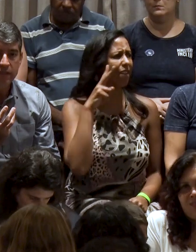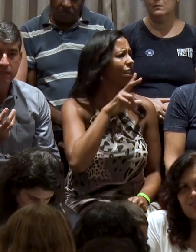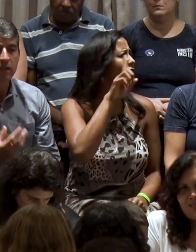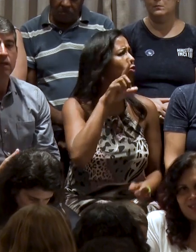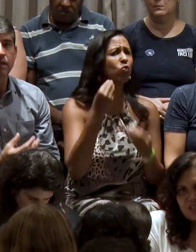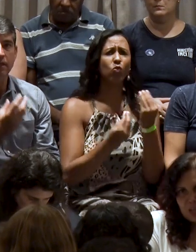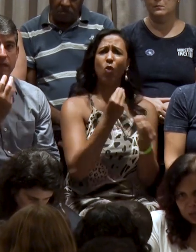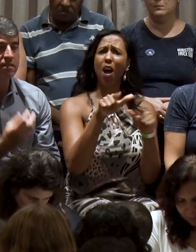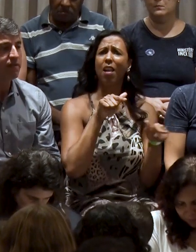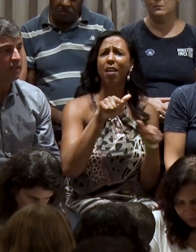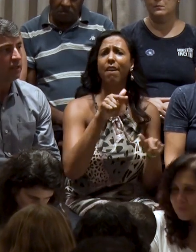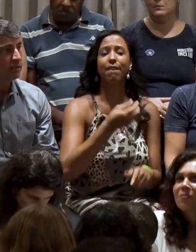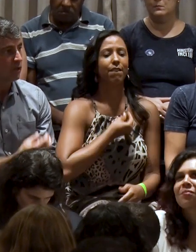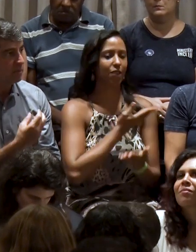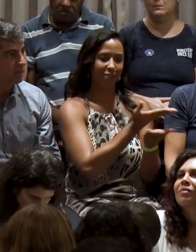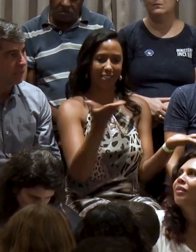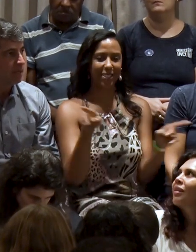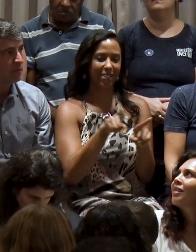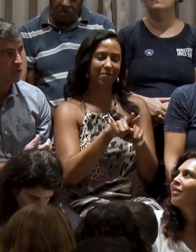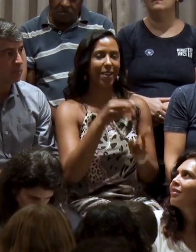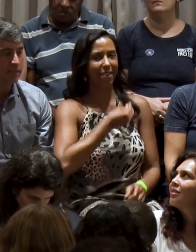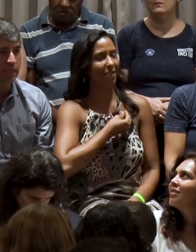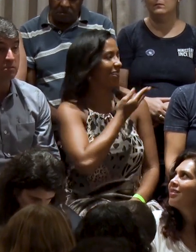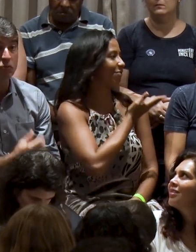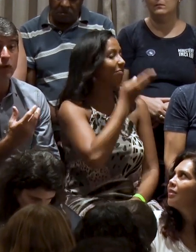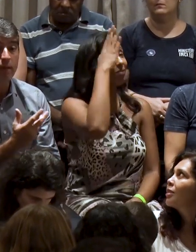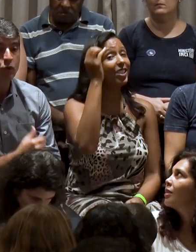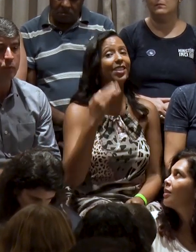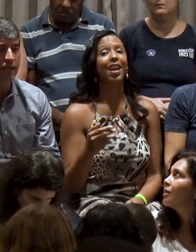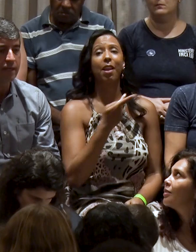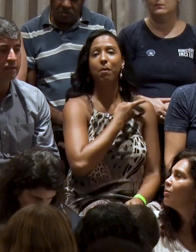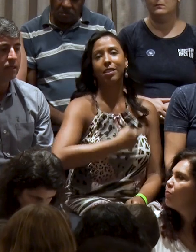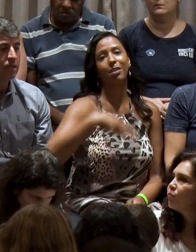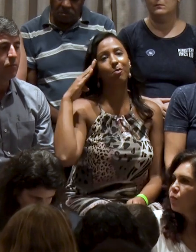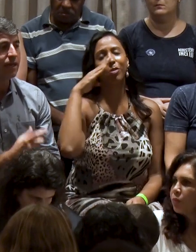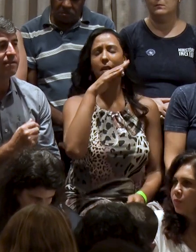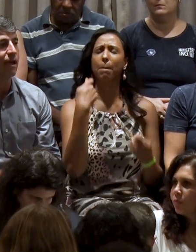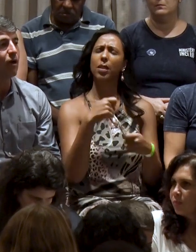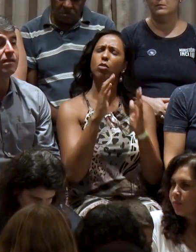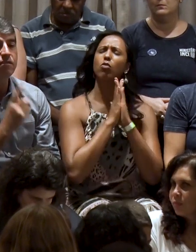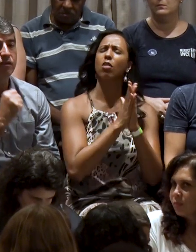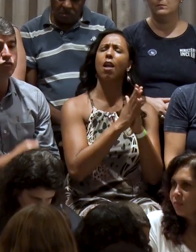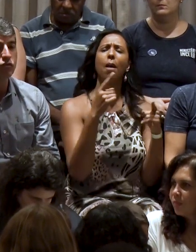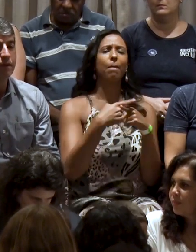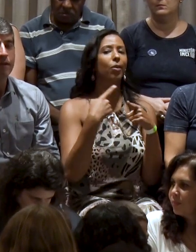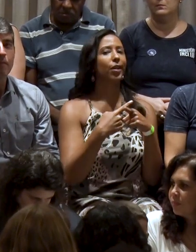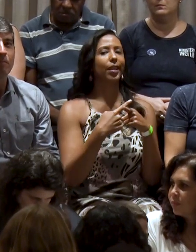vocês. E através da vida da nossa primeira dama, do nosso presidente, precisamos orar muito por eles, porque essa causa é difícil, mas